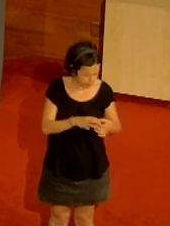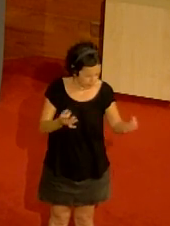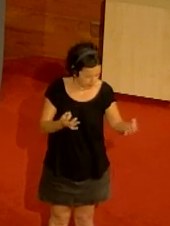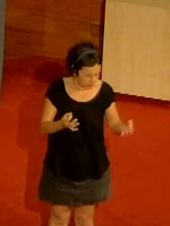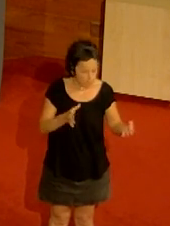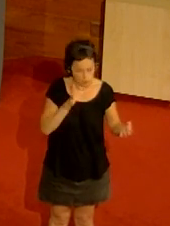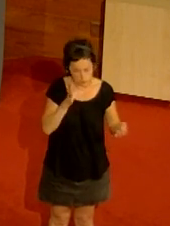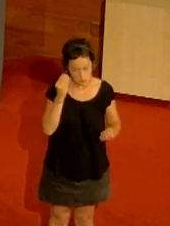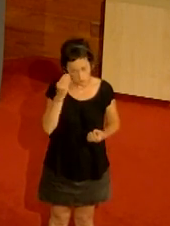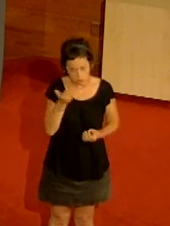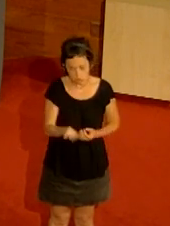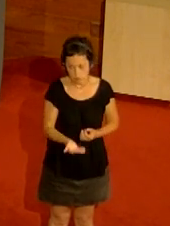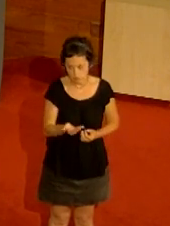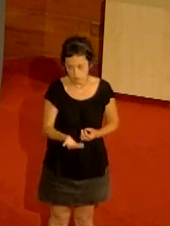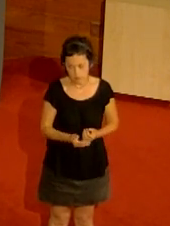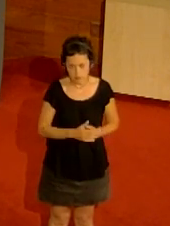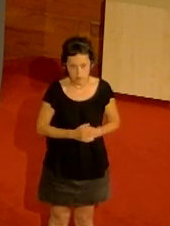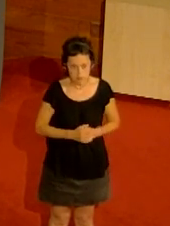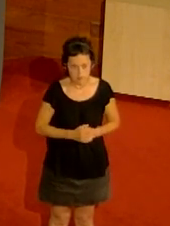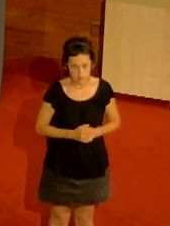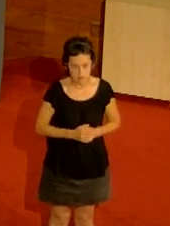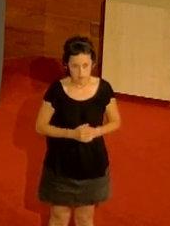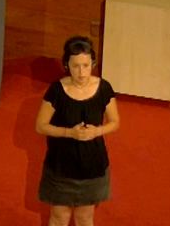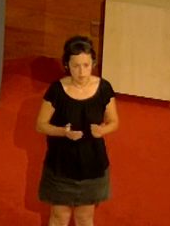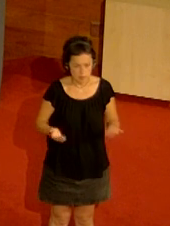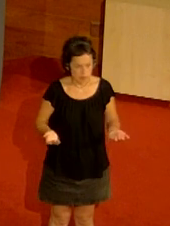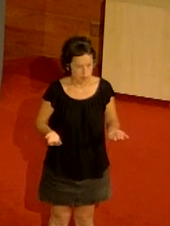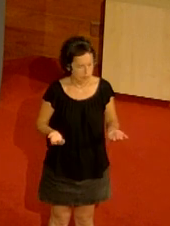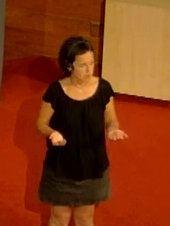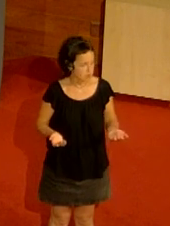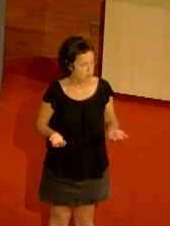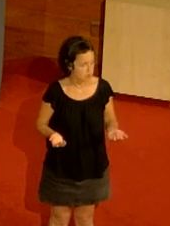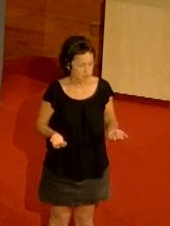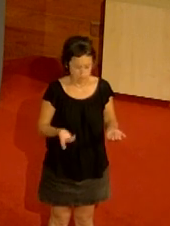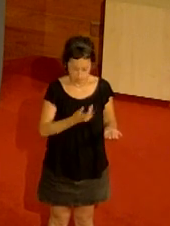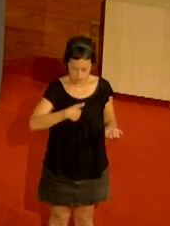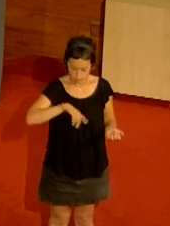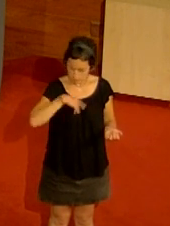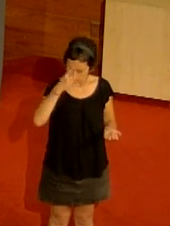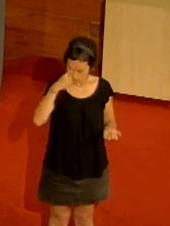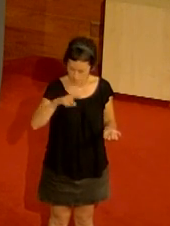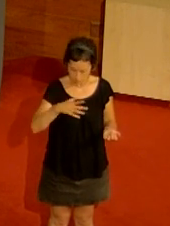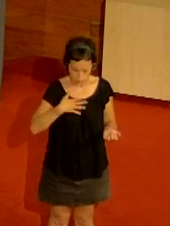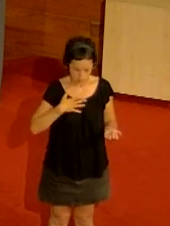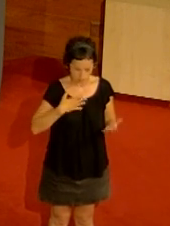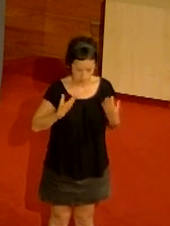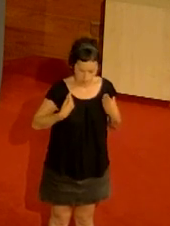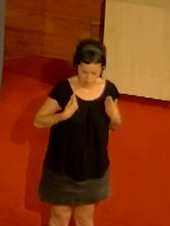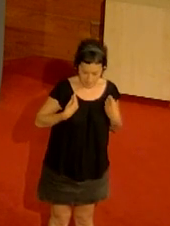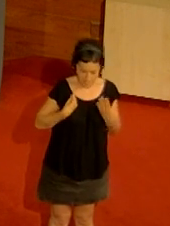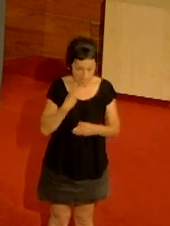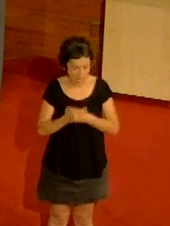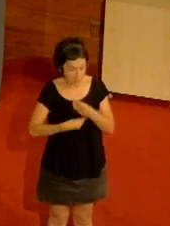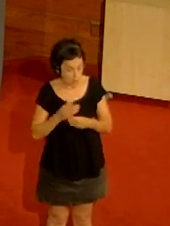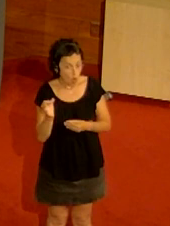que es importante. Que es importante que sepamos que también nosotros y nuestro vivir y nuestro hacer y